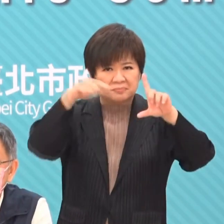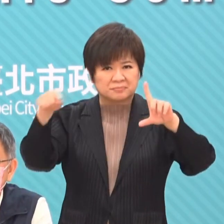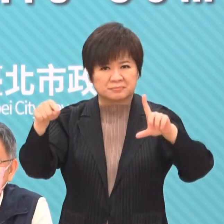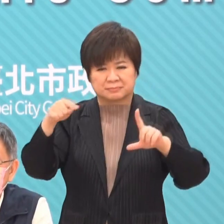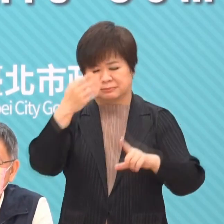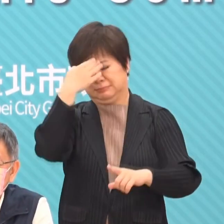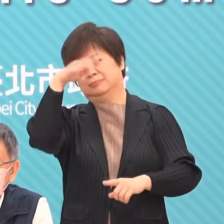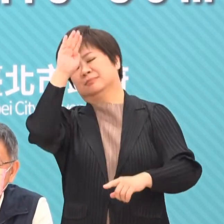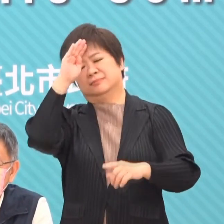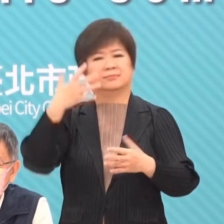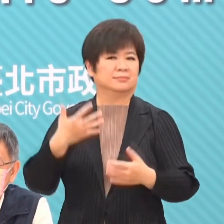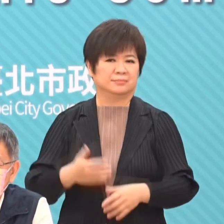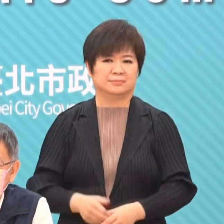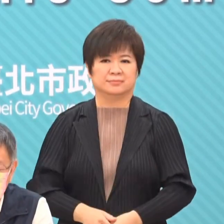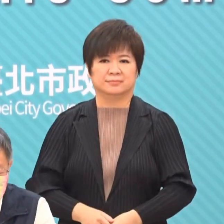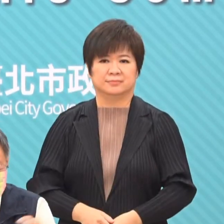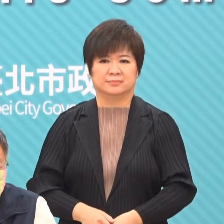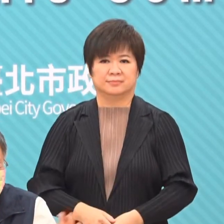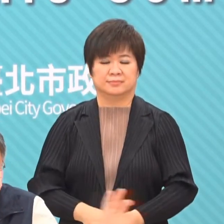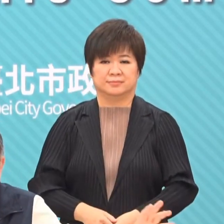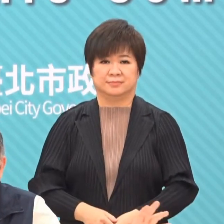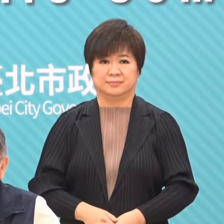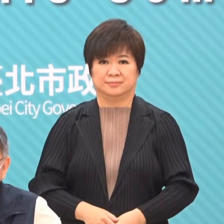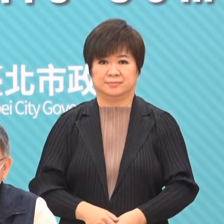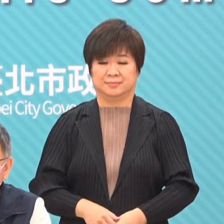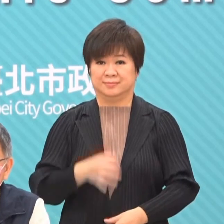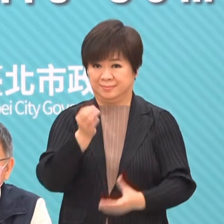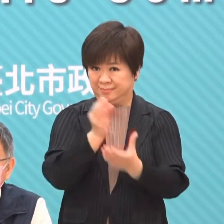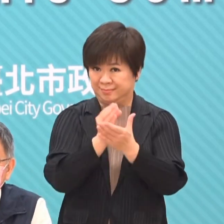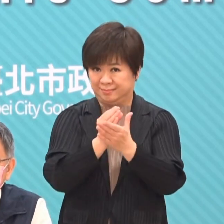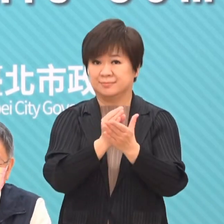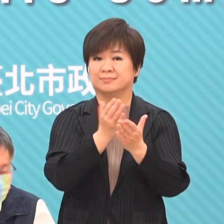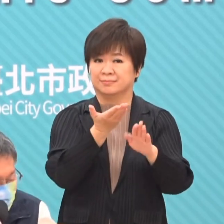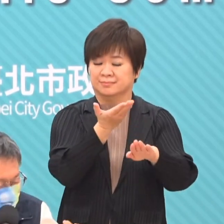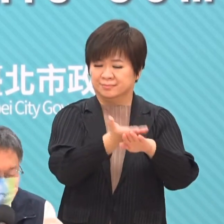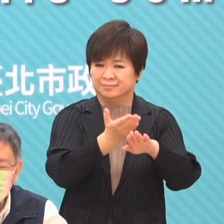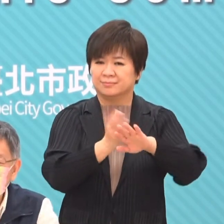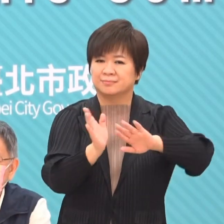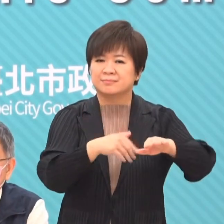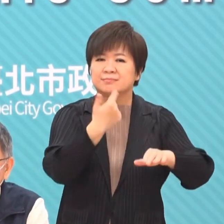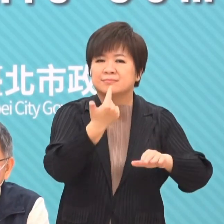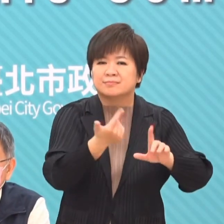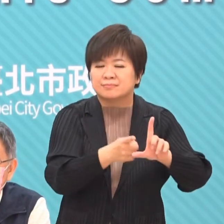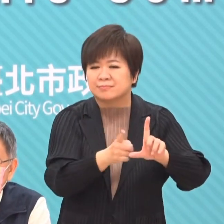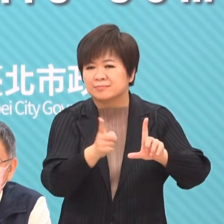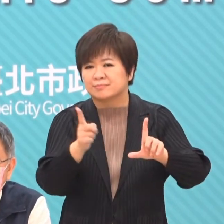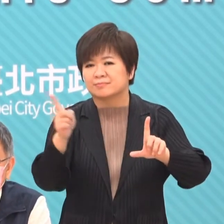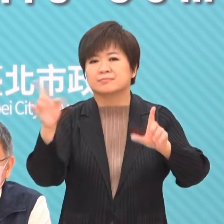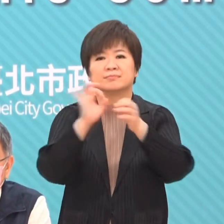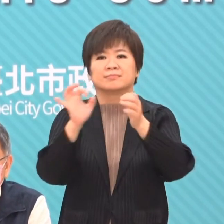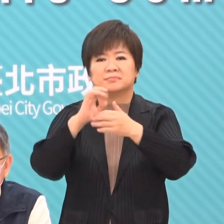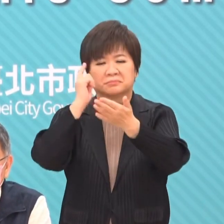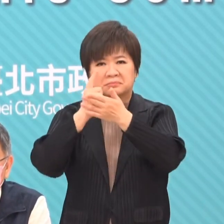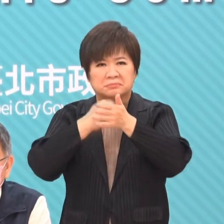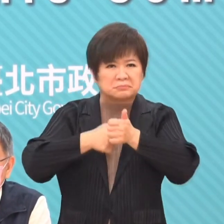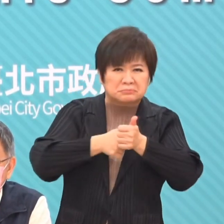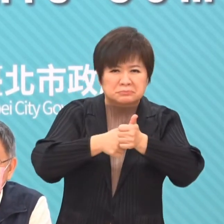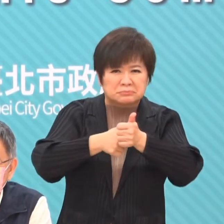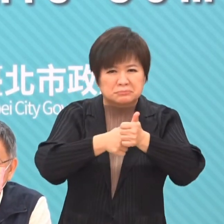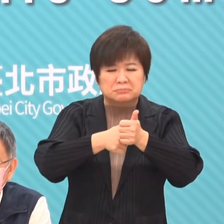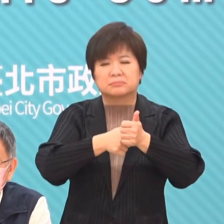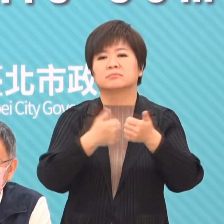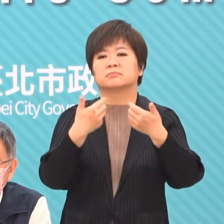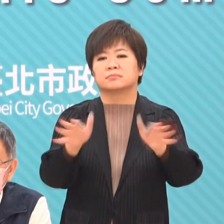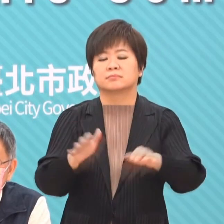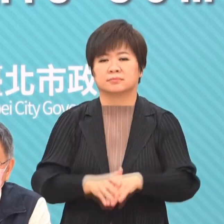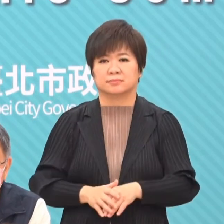耗弱啊。嗯，可以买股票就放着，这样慢慢涨就好，不要每天在那里看盘了。所以还是一样嘛，做好今天